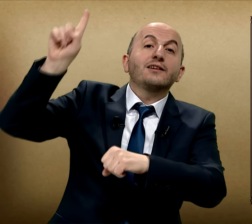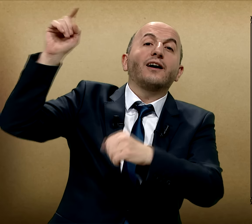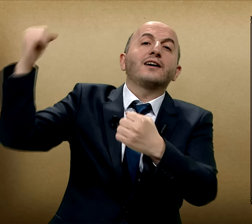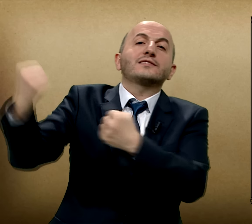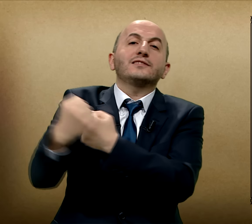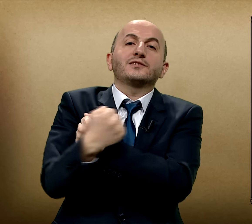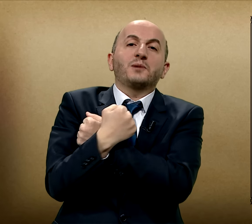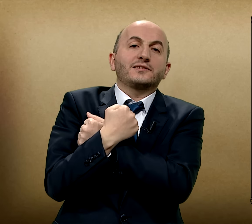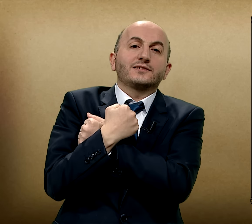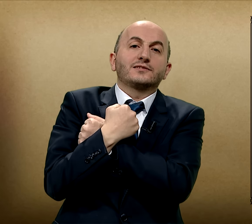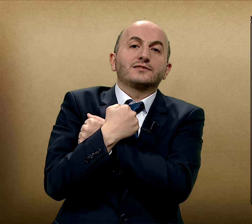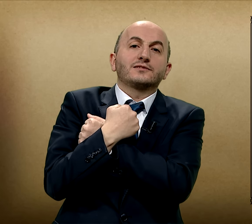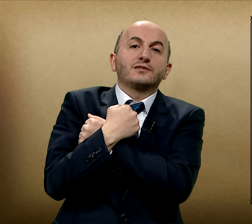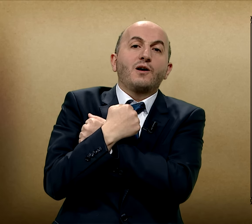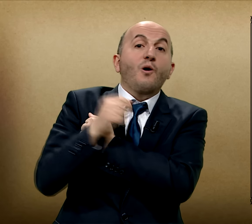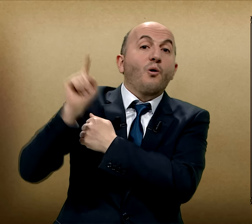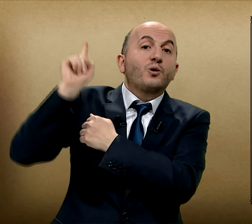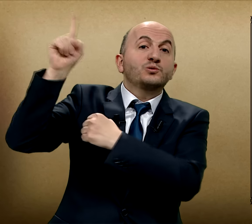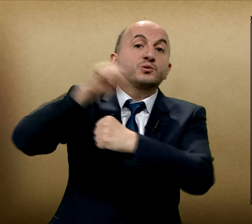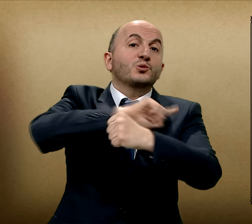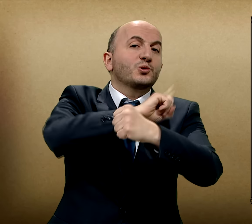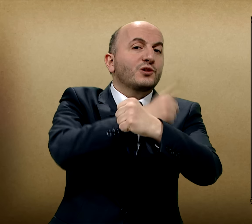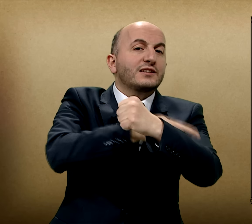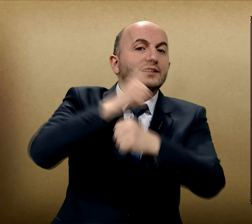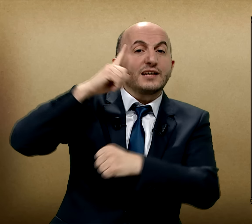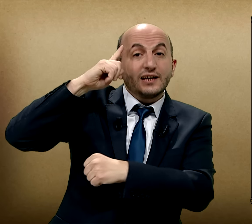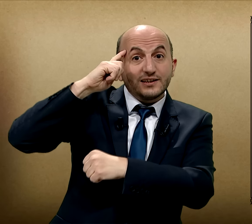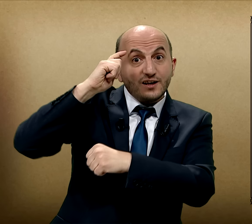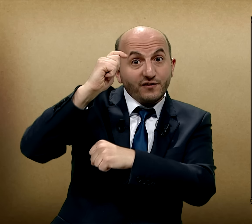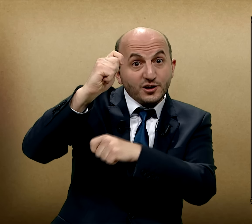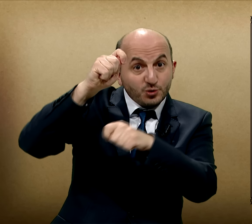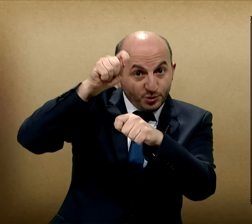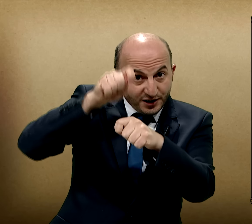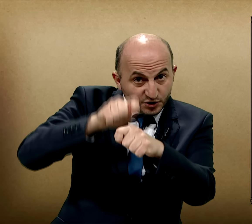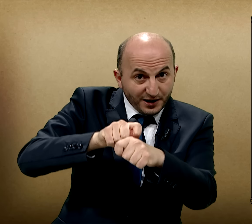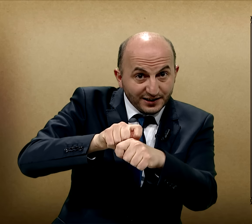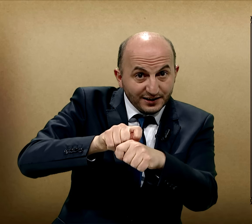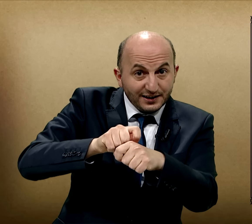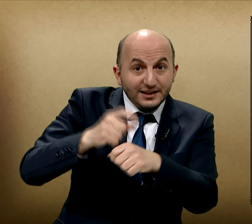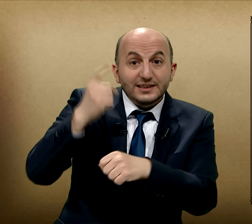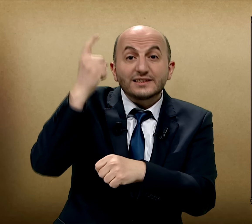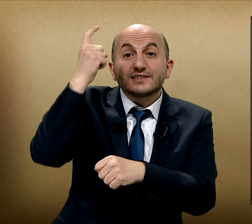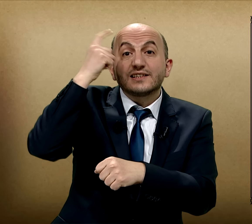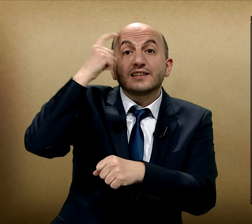Allah'a sığınmaktır. Onun kudretini tefekkür etmek,